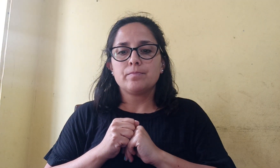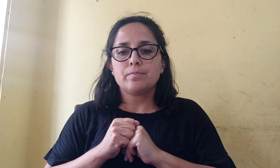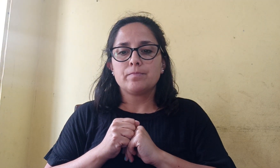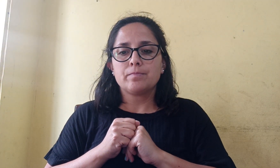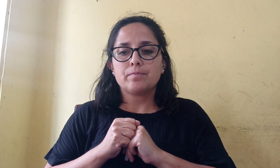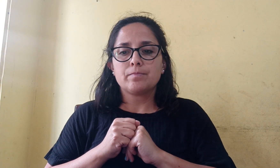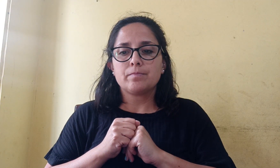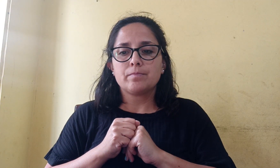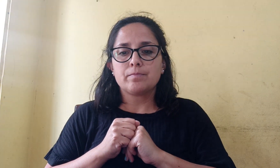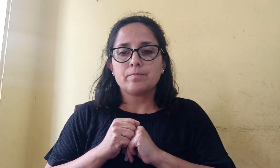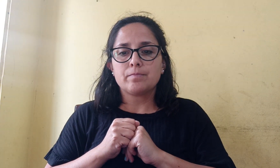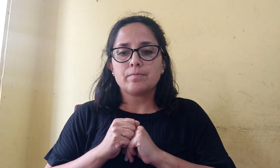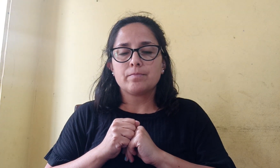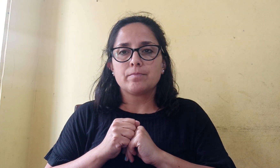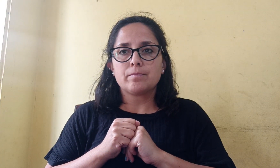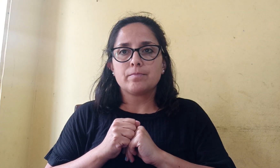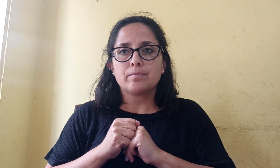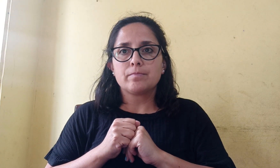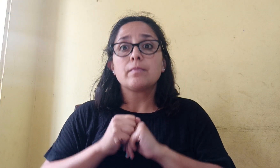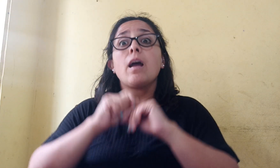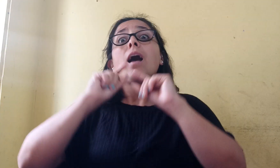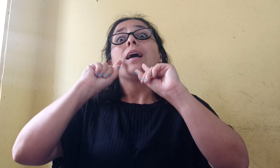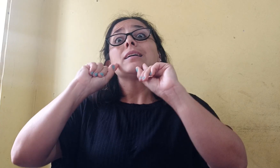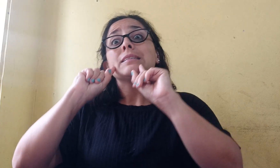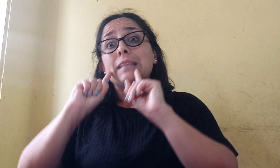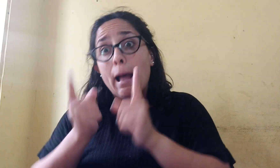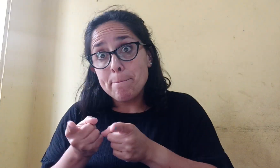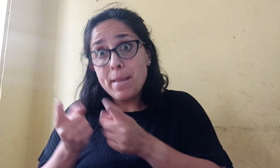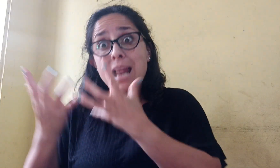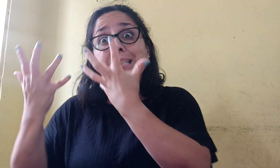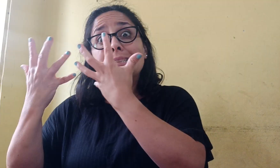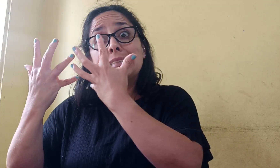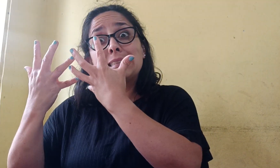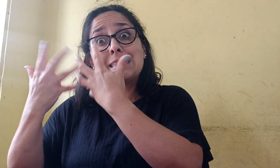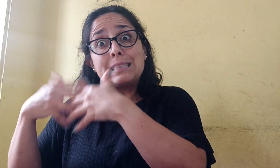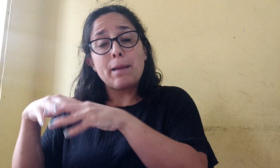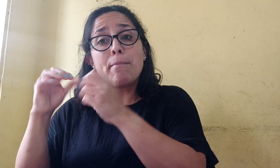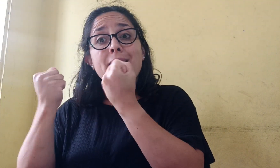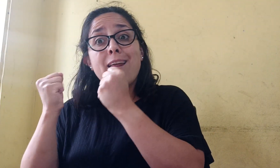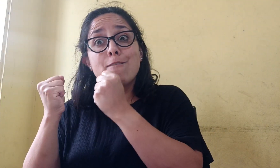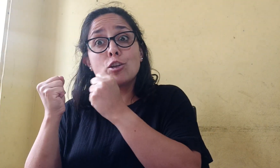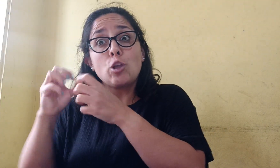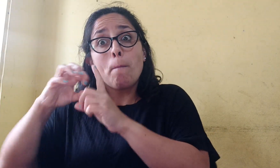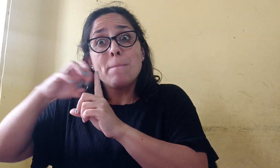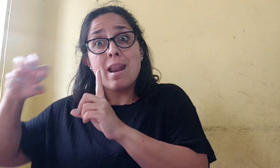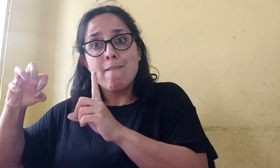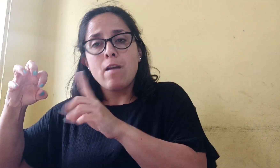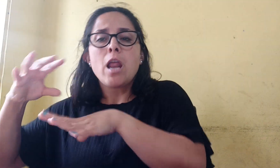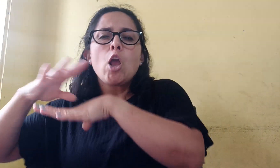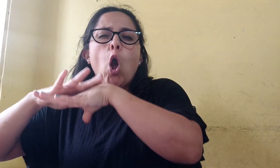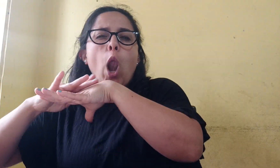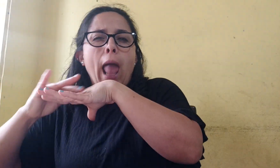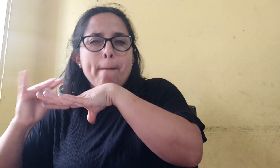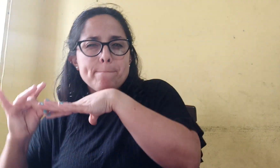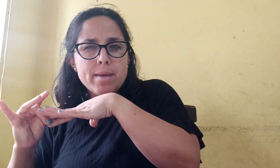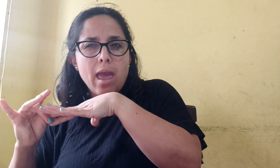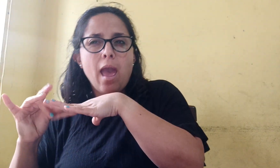Y también forman parte del sistema nervioso periférico los receptores sensitivos de la piel, los plexos entéricos,